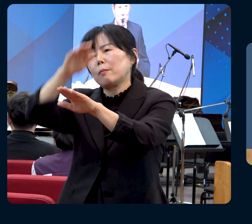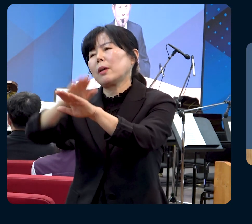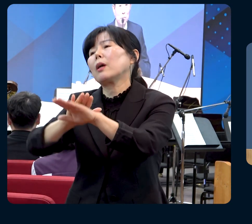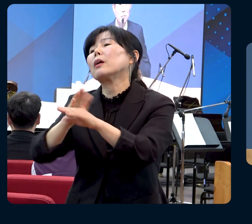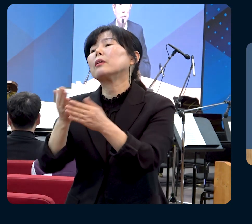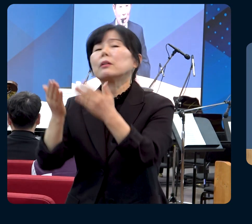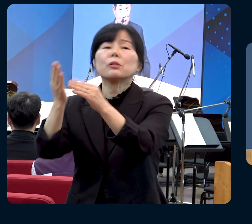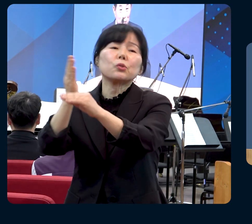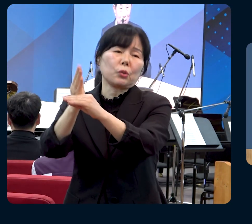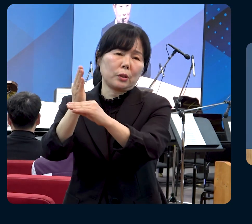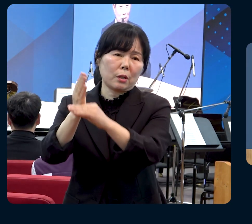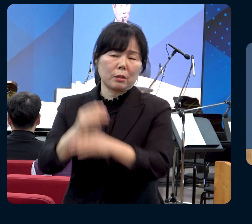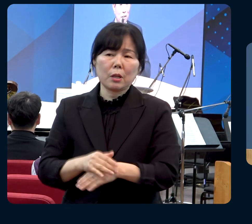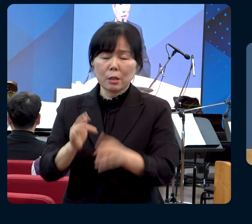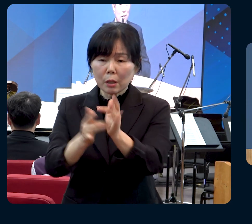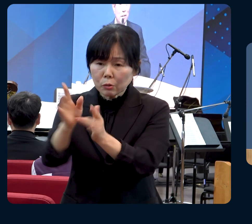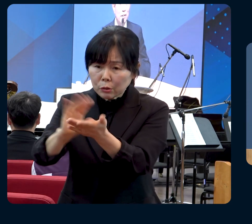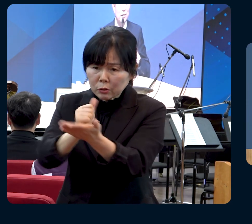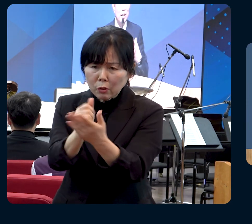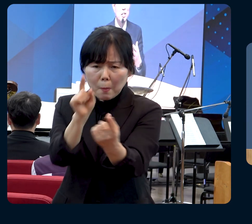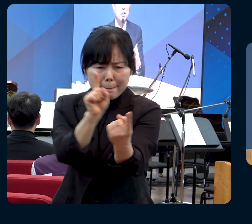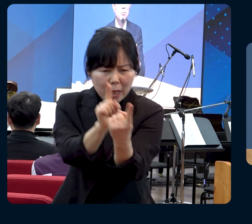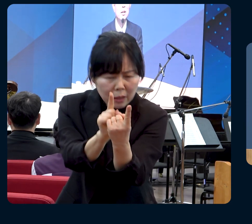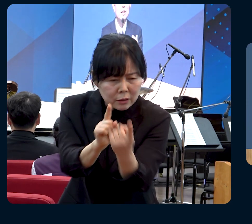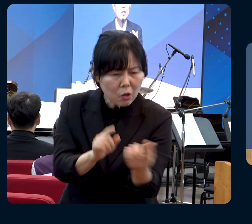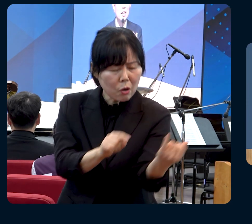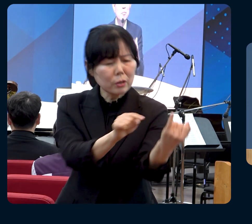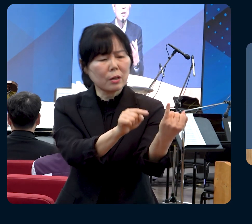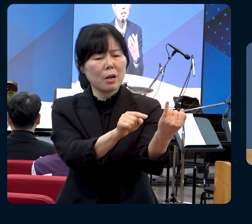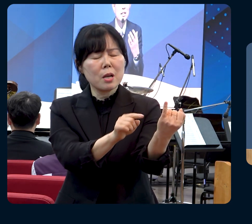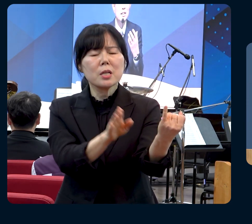내가 지금 나를 만나서 내가 지금